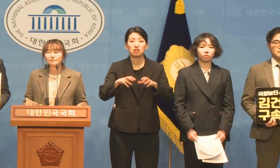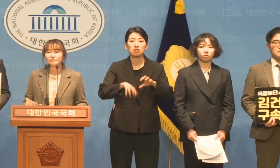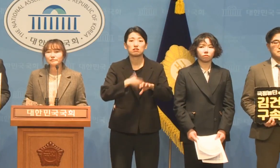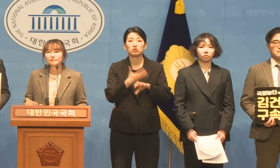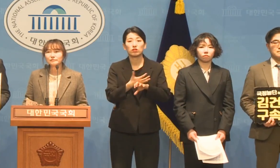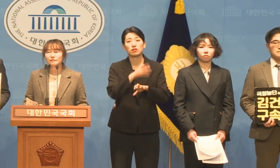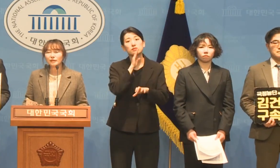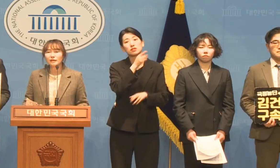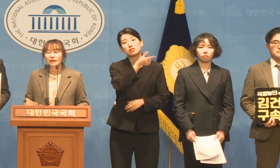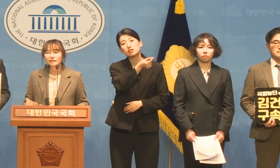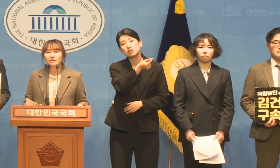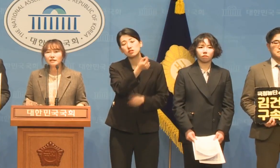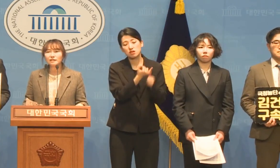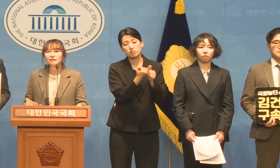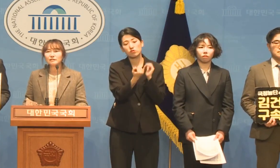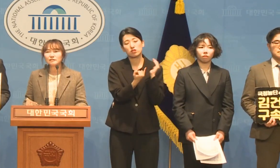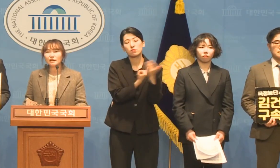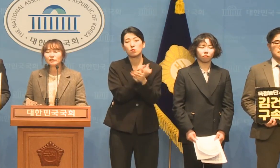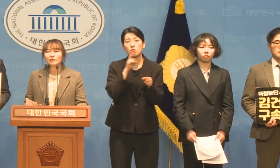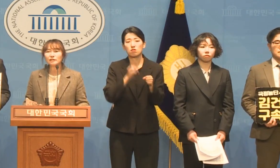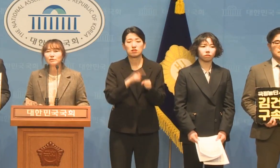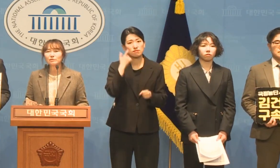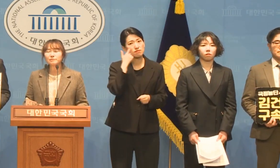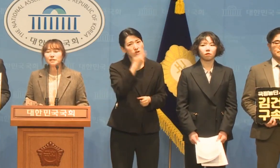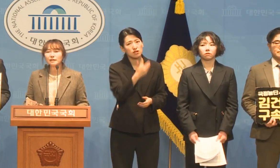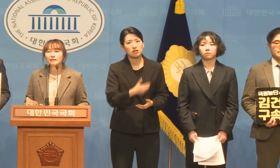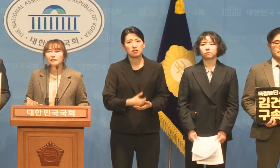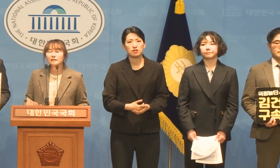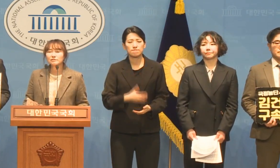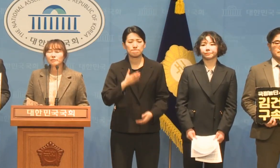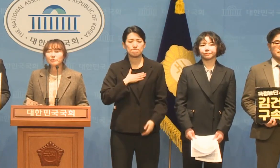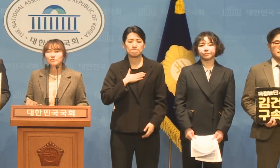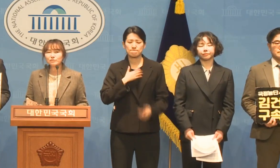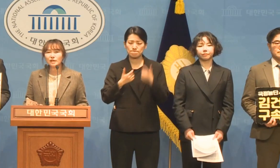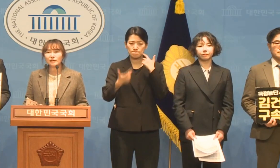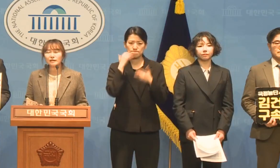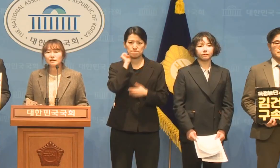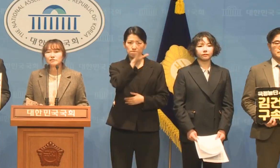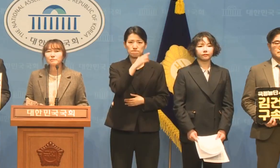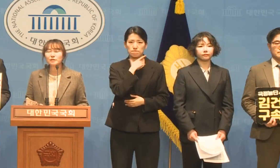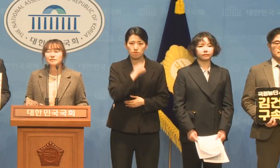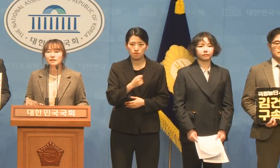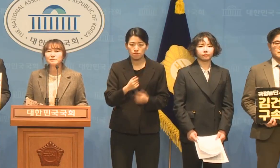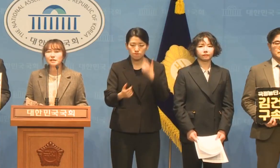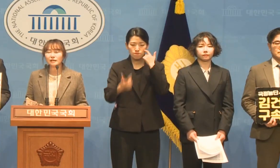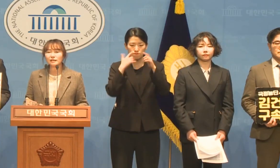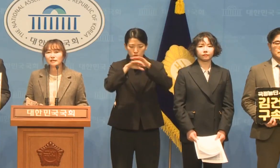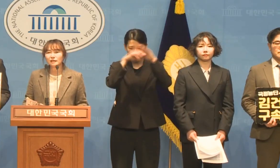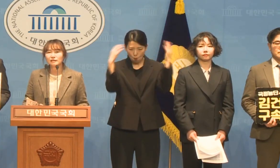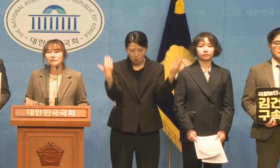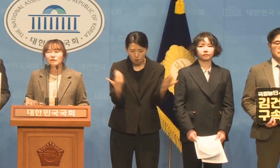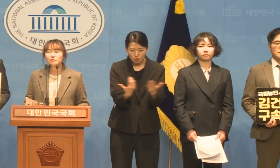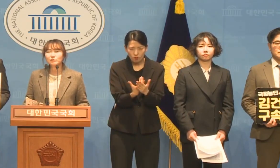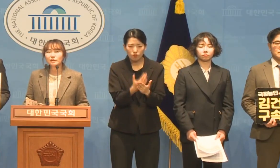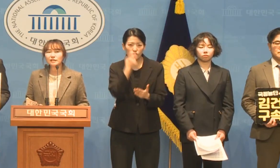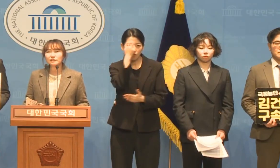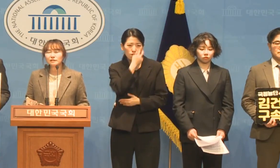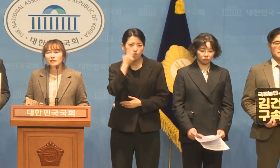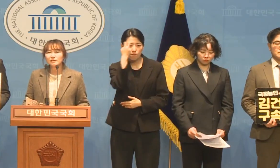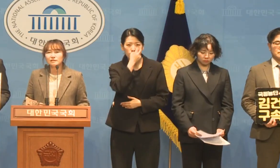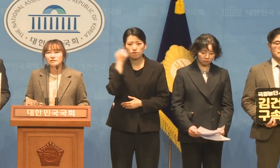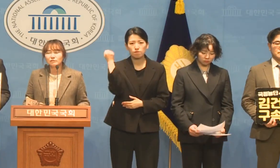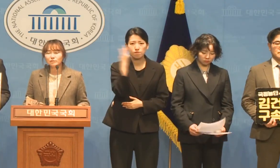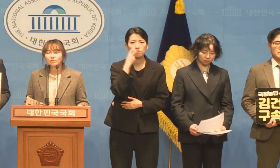아닙니까? 하기에 강력하게 요구합니다. 전면 수사, 전면 재감사, 특검을